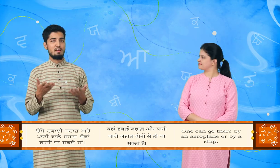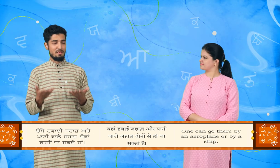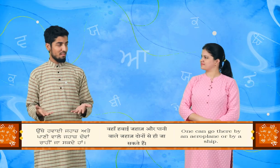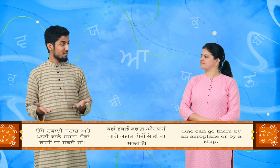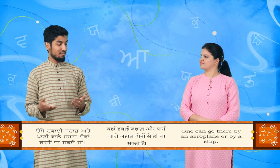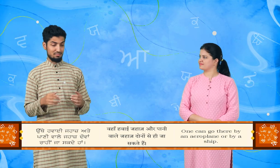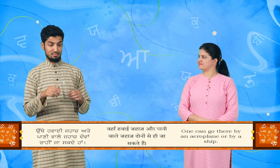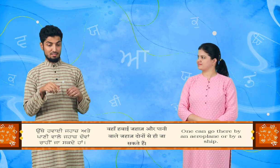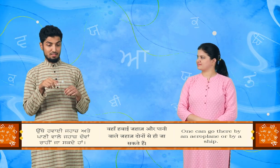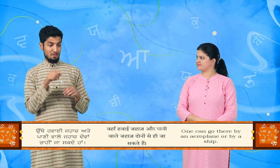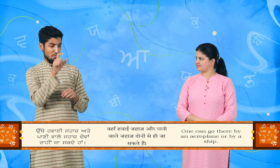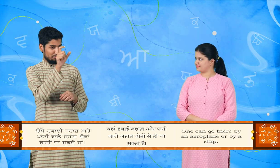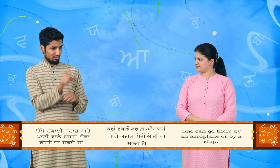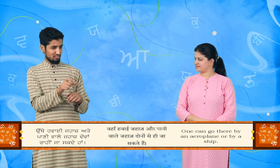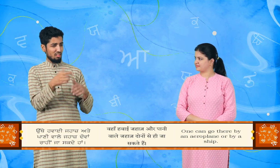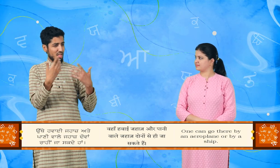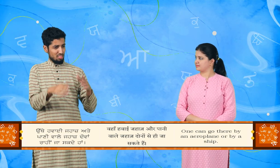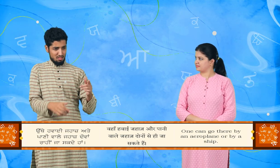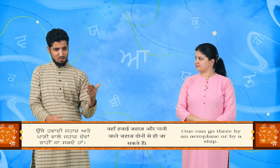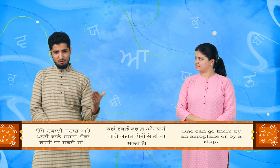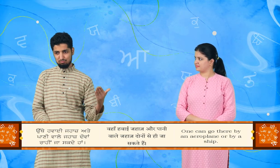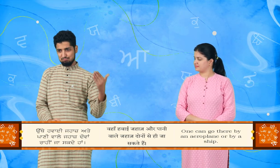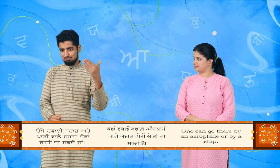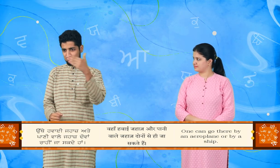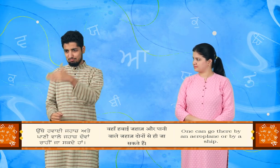उत्थे हवाई जाज अत्थे पानी वाले जाज दो आरा ही जा सक्दे हा?